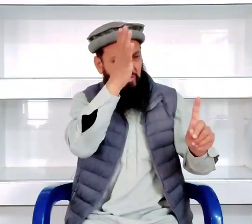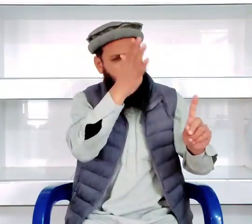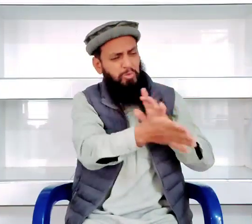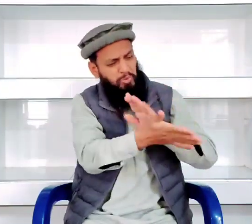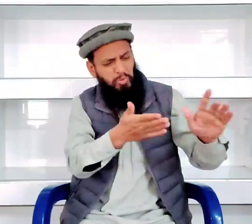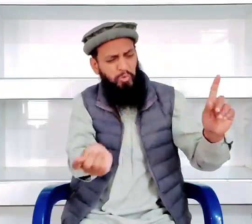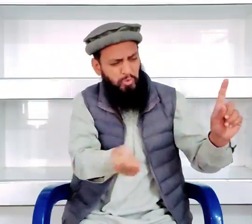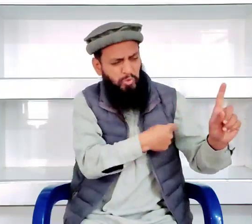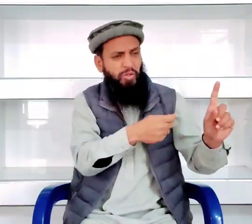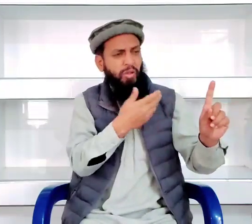کیونکہ